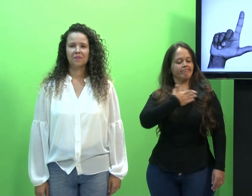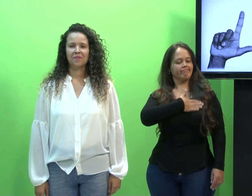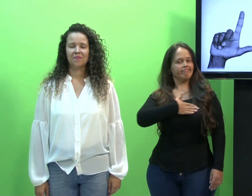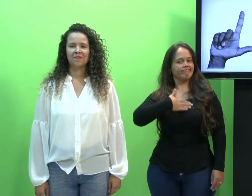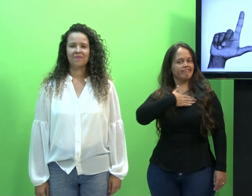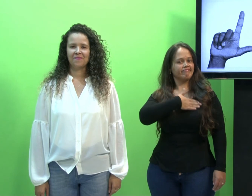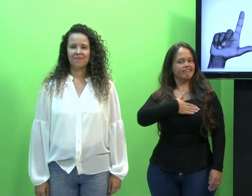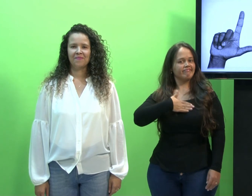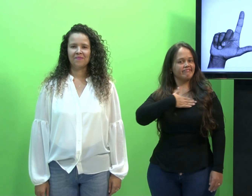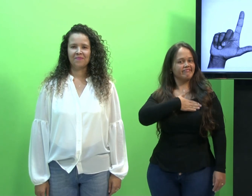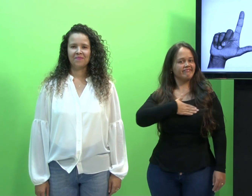gostar,